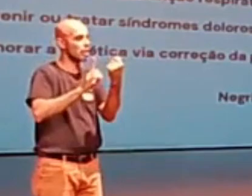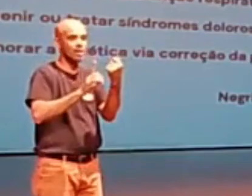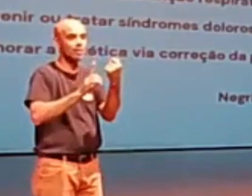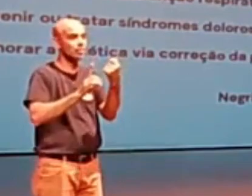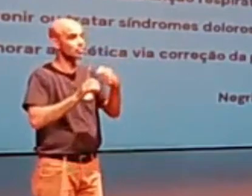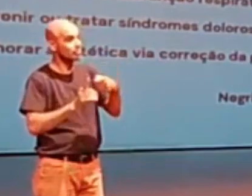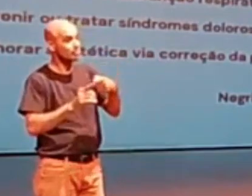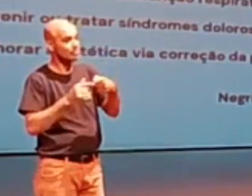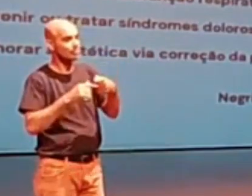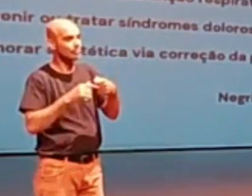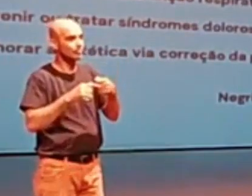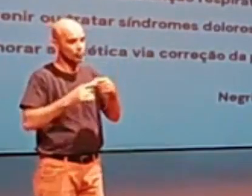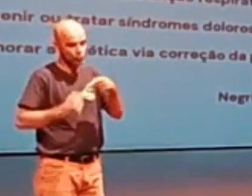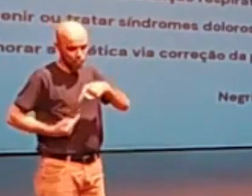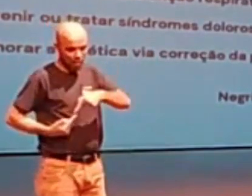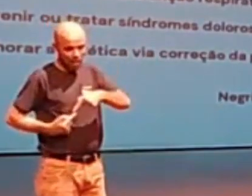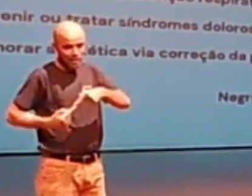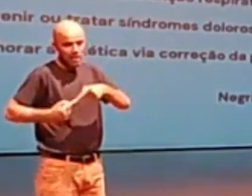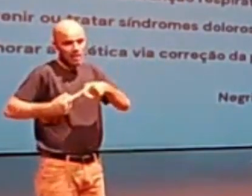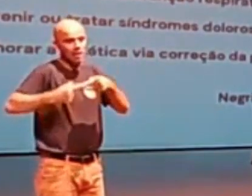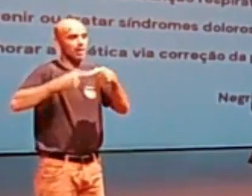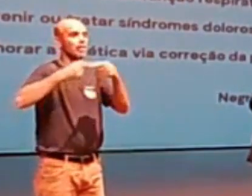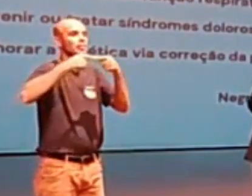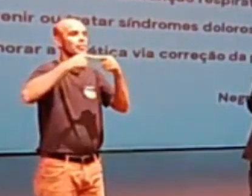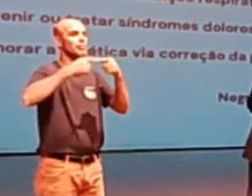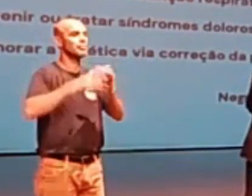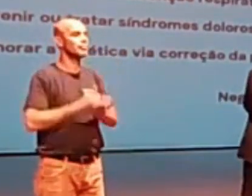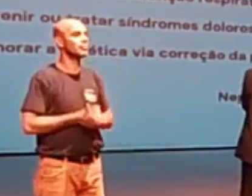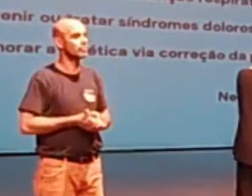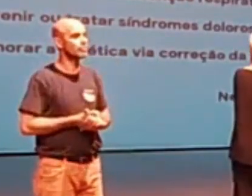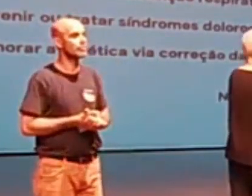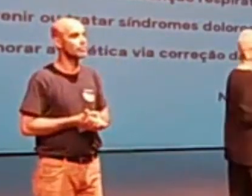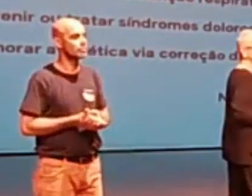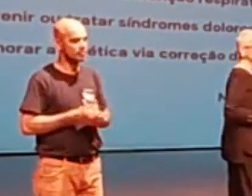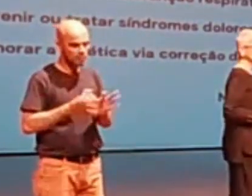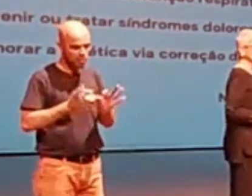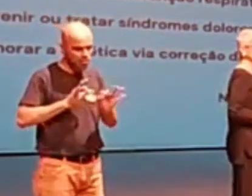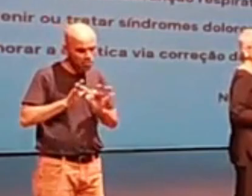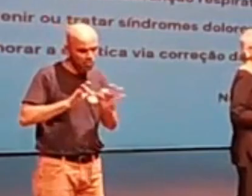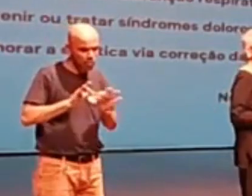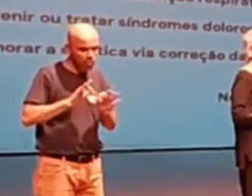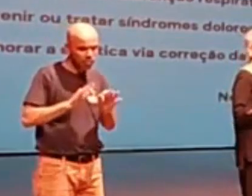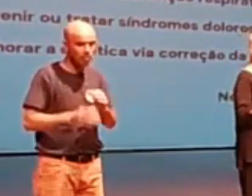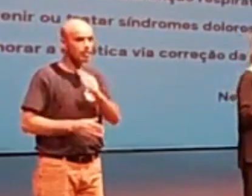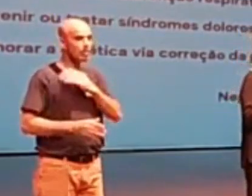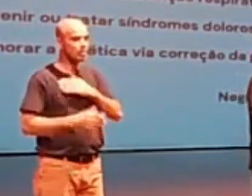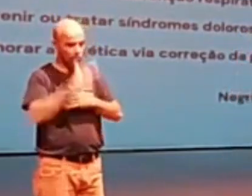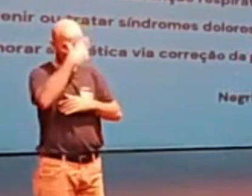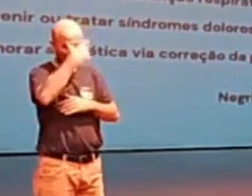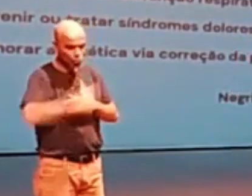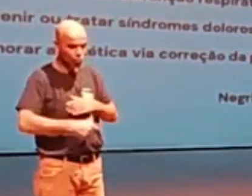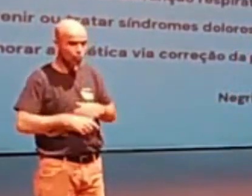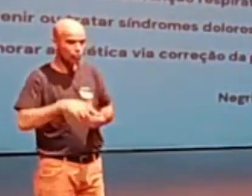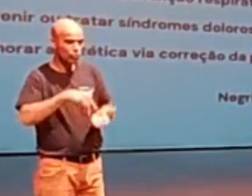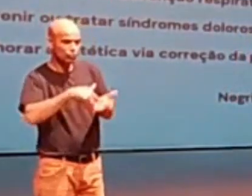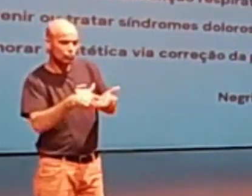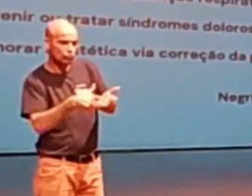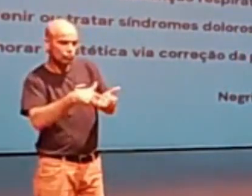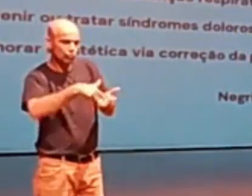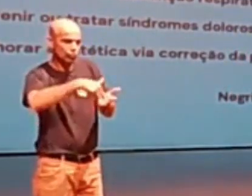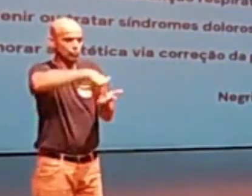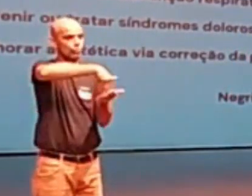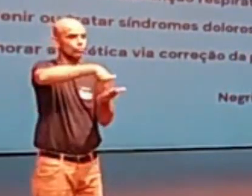estou falando alinhar, ok? E melhorar a estética via correção da postura. Por quê?